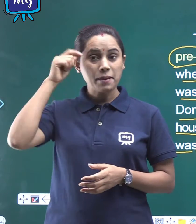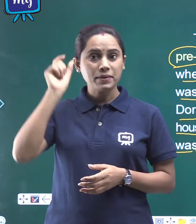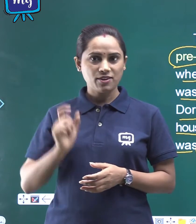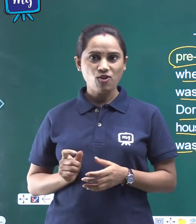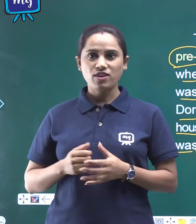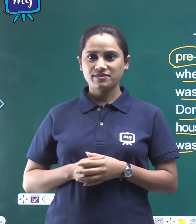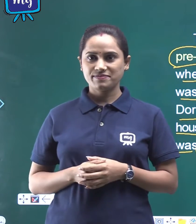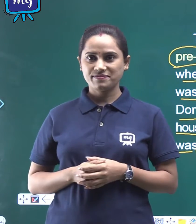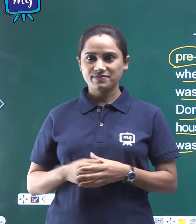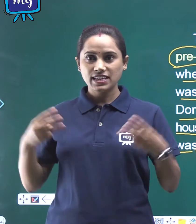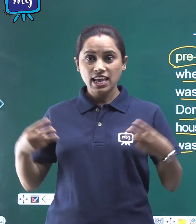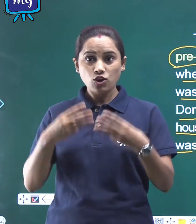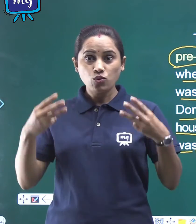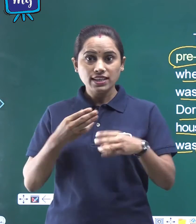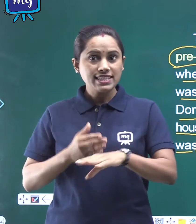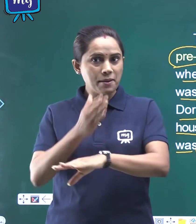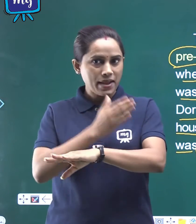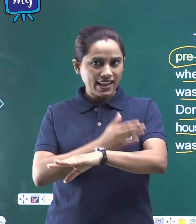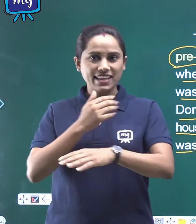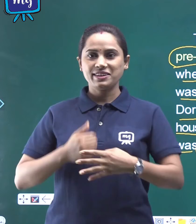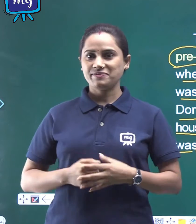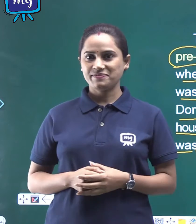प्री-वॉर युद्ध से पहले,